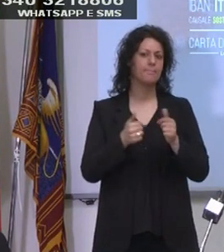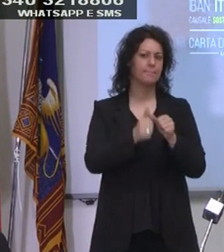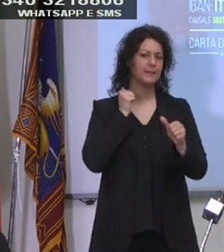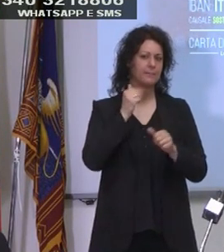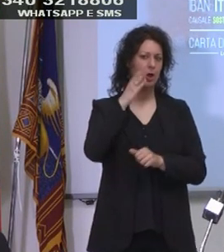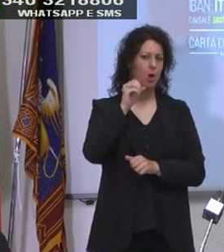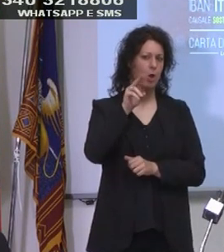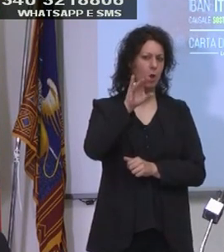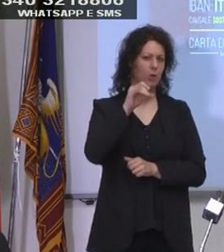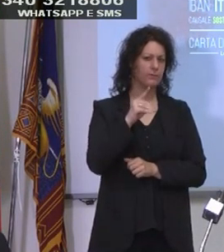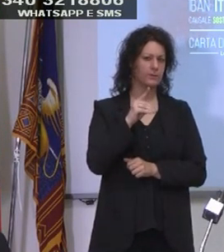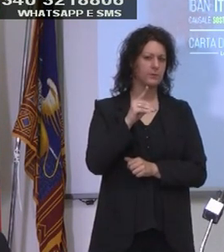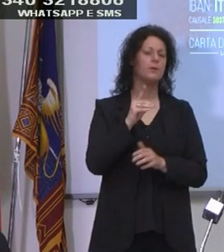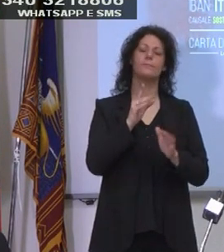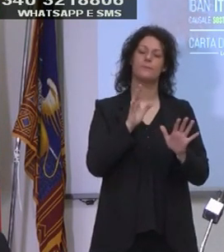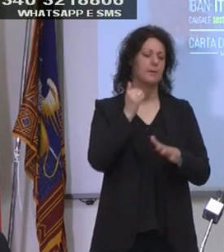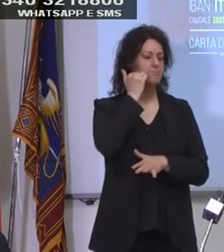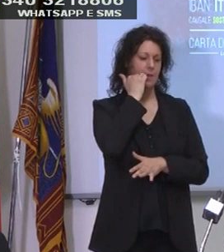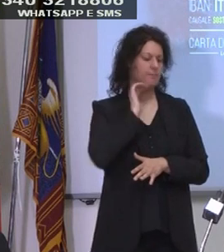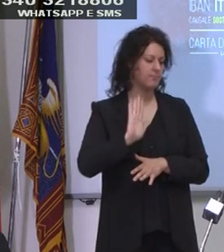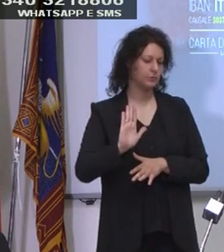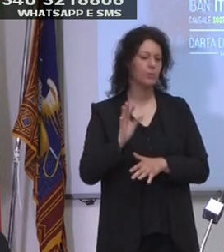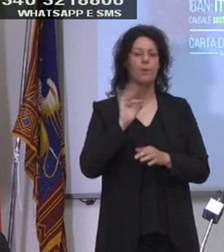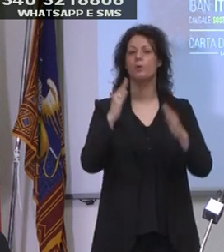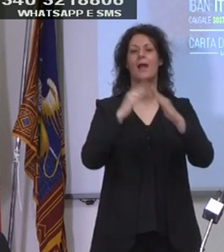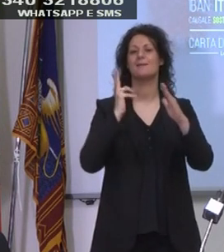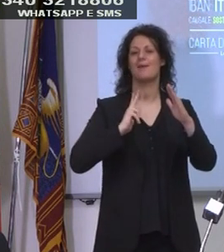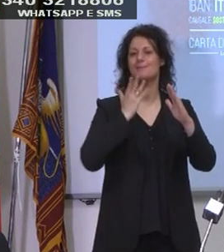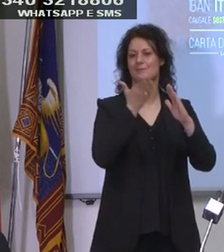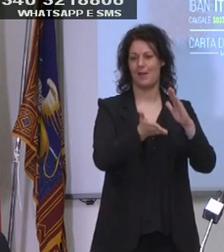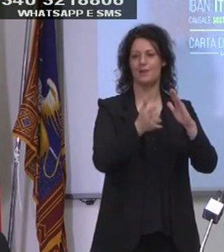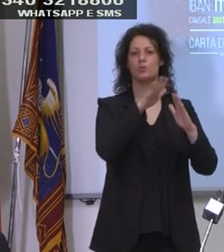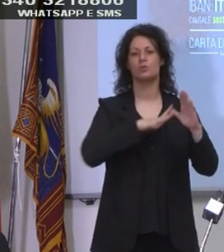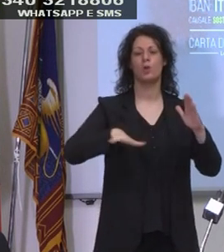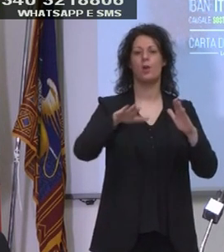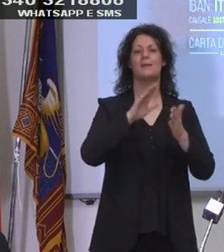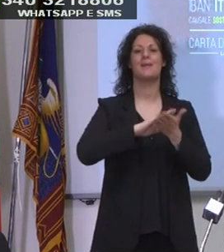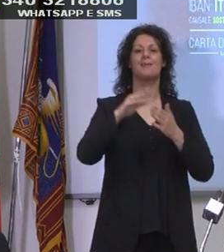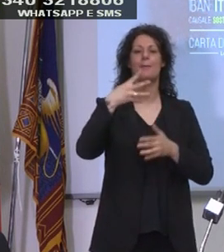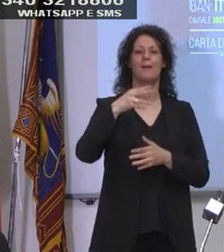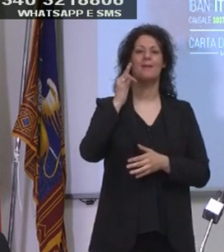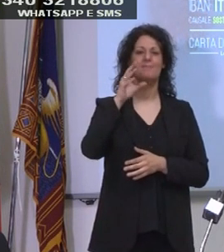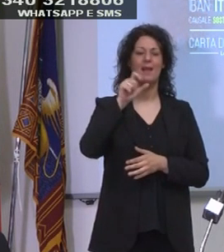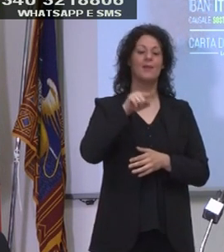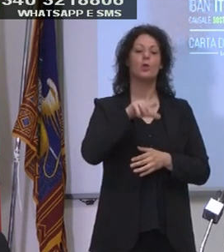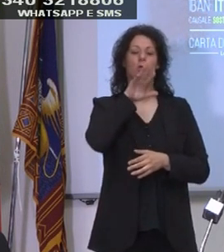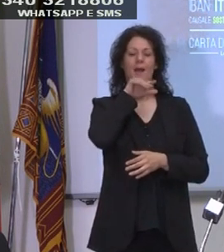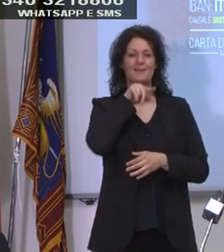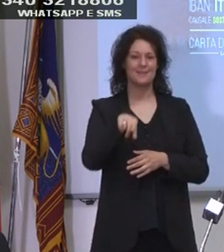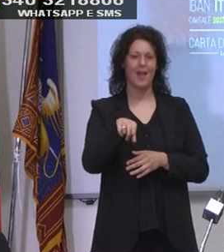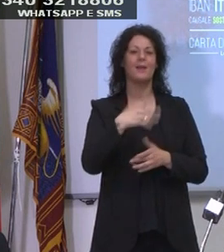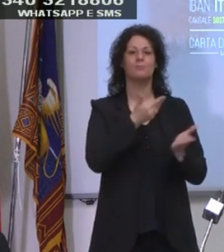accolta in una casa di riposo di Santa Maria di Feletto, nel Trevigiano, il 30 marzo, dopo che